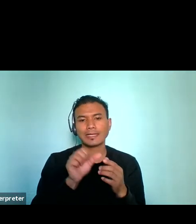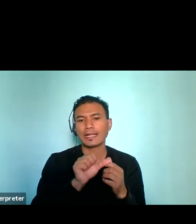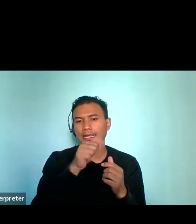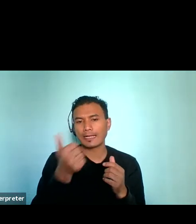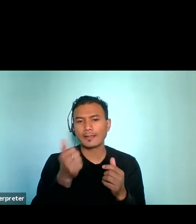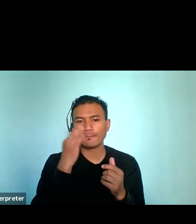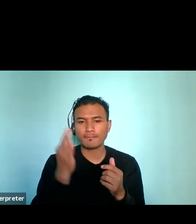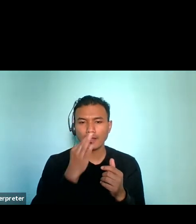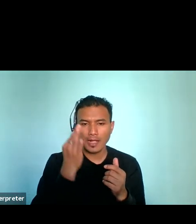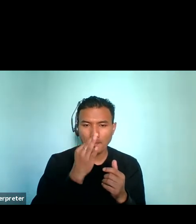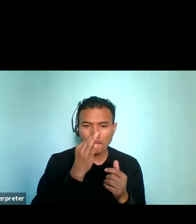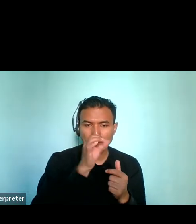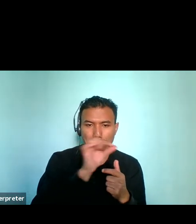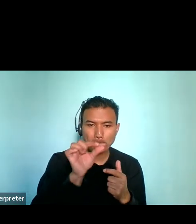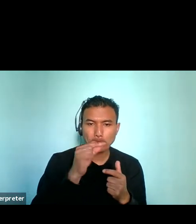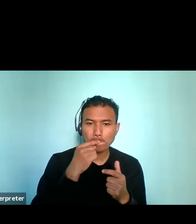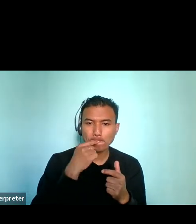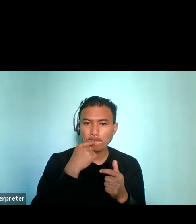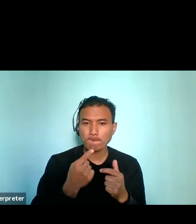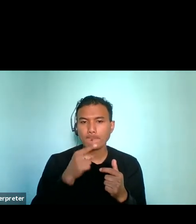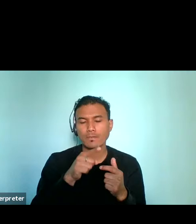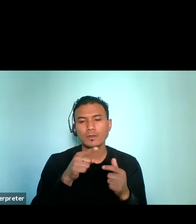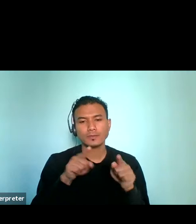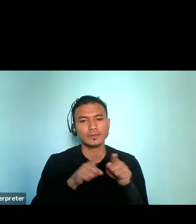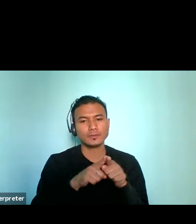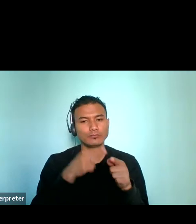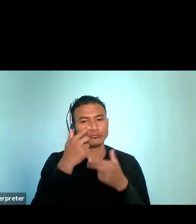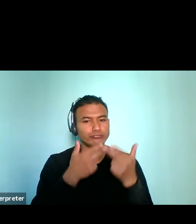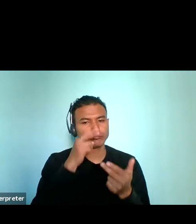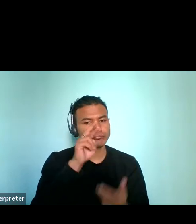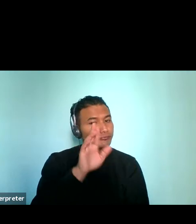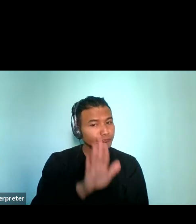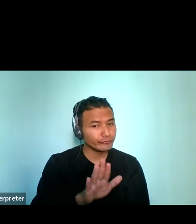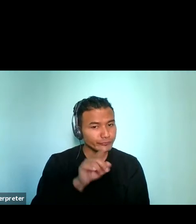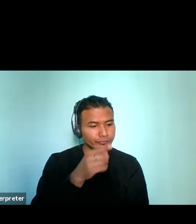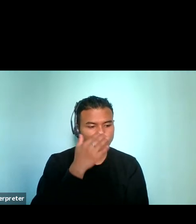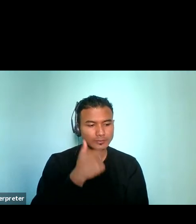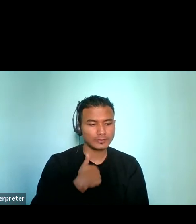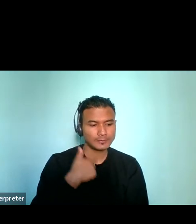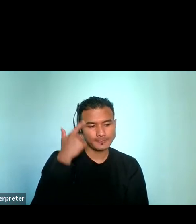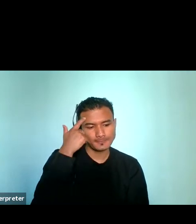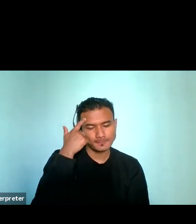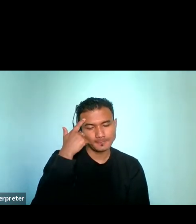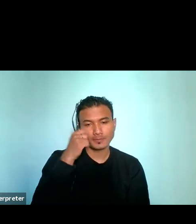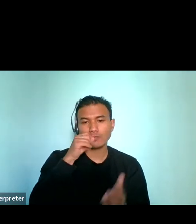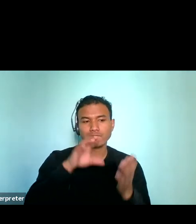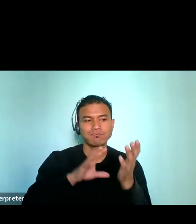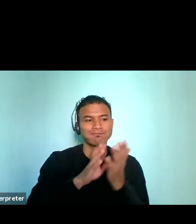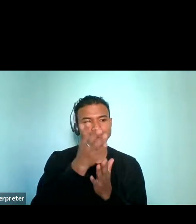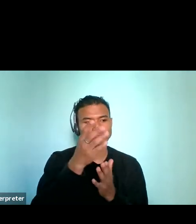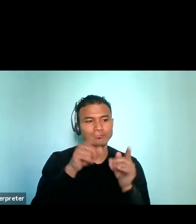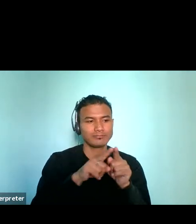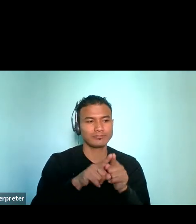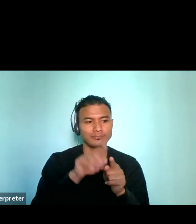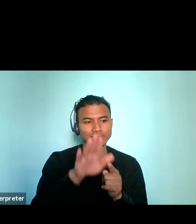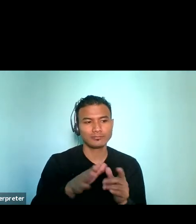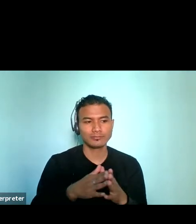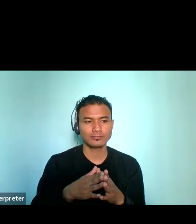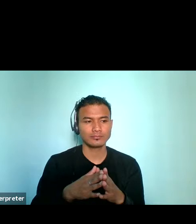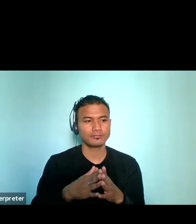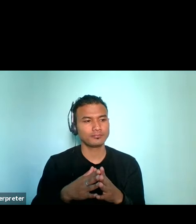soal regenerasi petani, rata-rata banyak petani yang menua atau usia lanjut gitu.